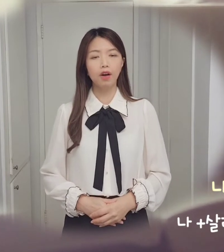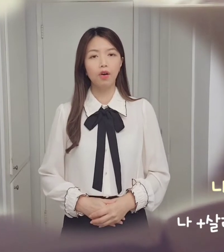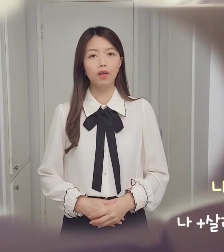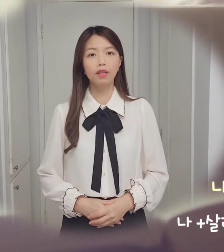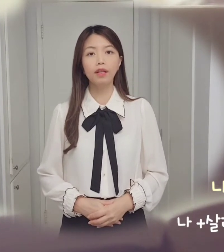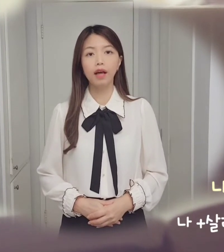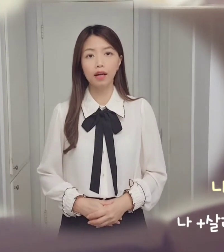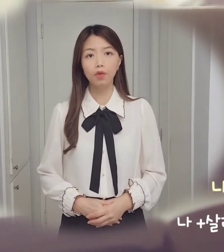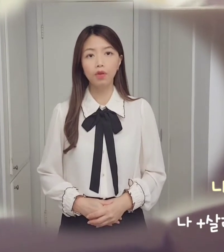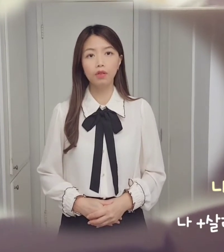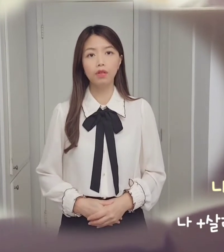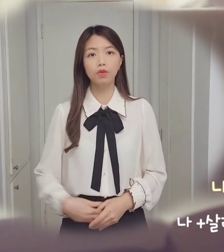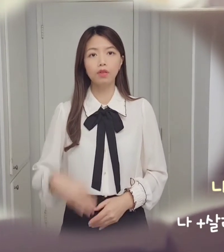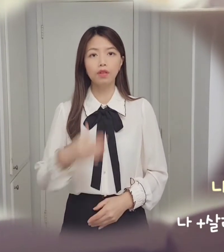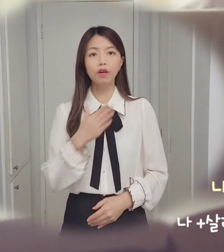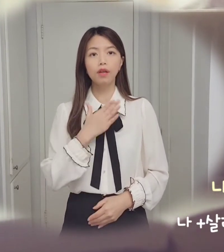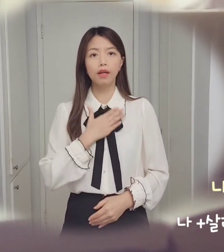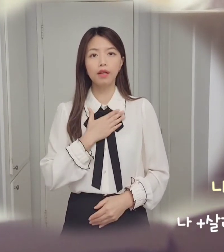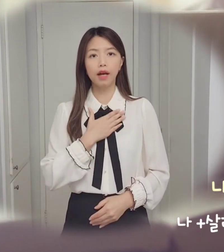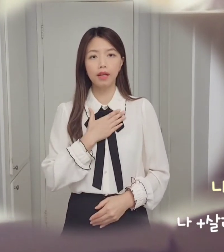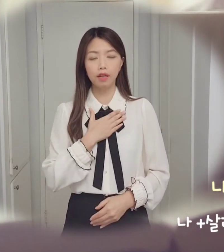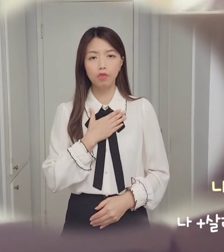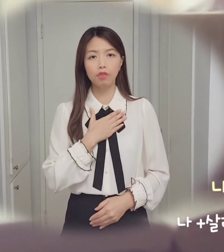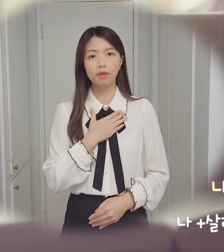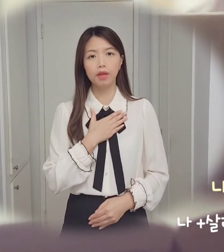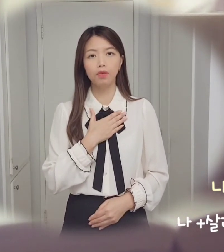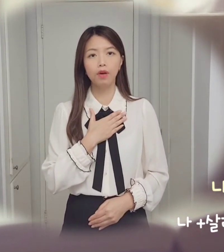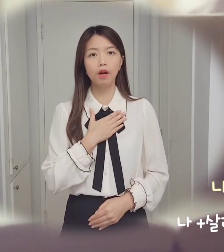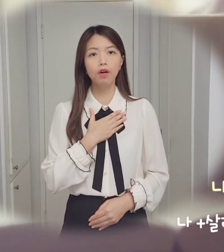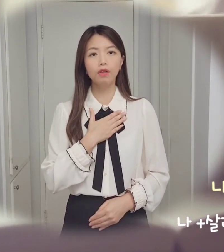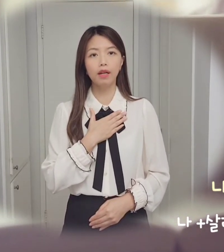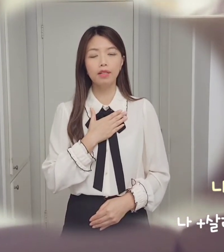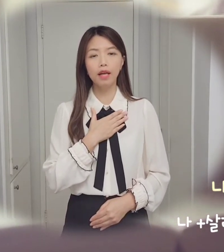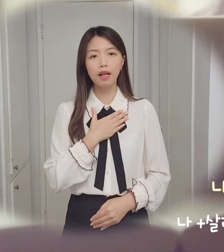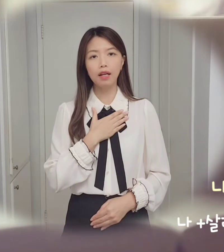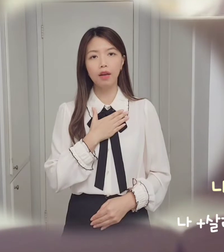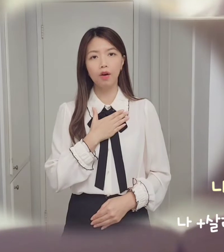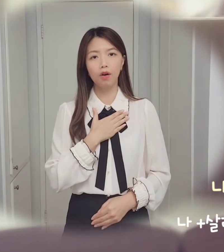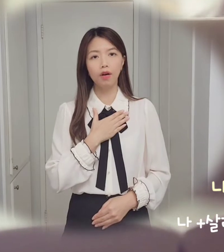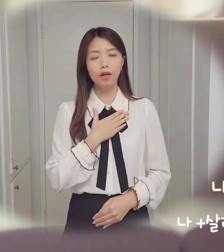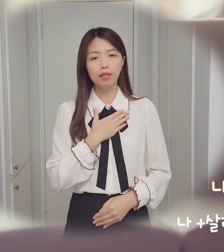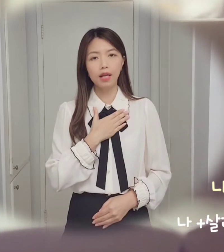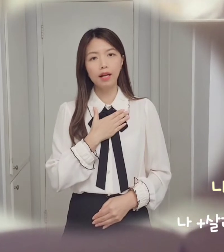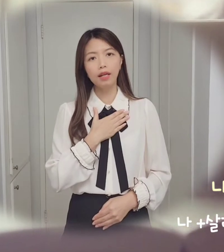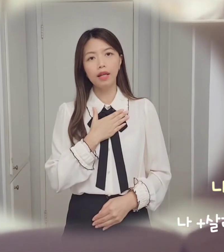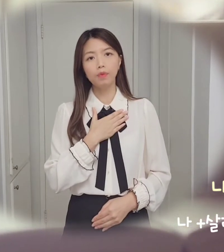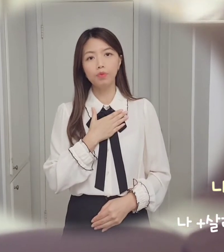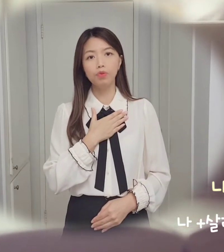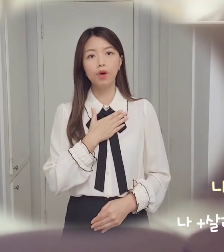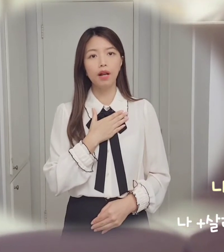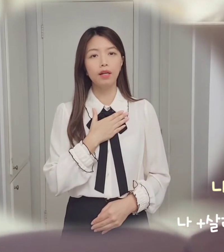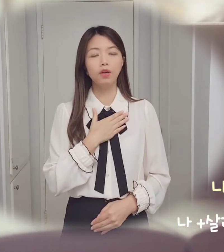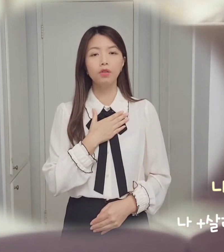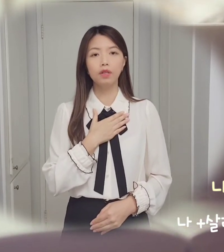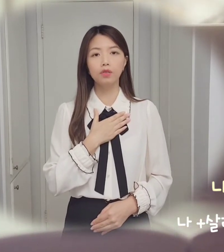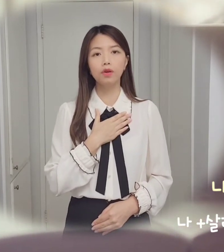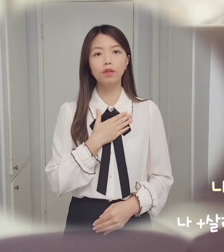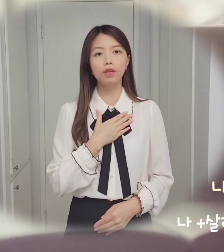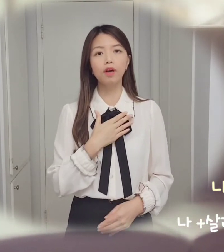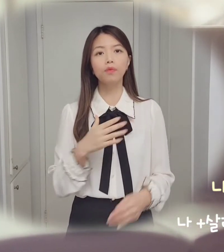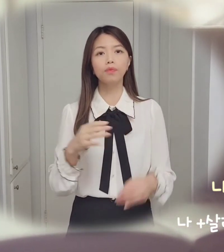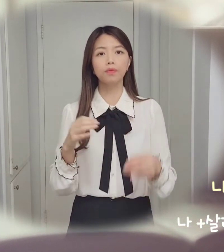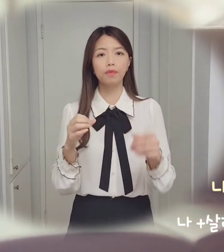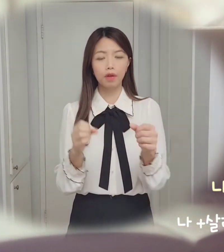나를 살리려. 일단 나라고 하는 뜻의 수어는요, 나를 가리켜 주시면 되고요. 나를 살리려. 살리다, 부활 이런